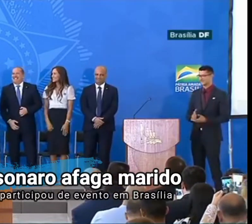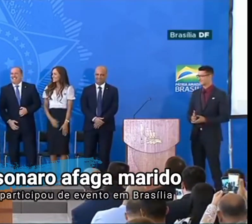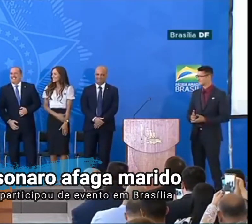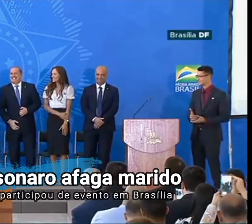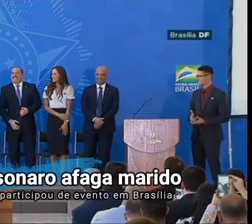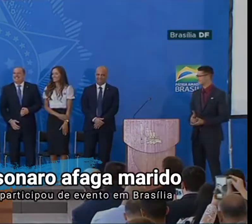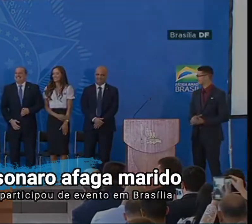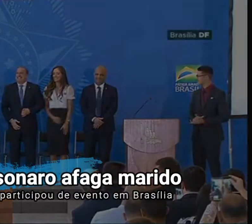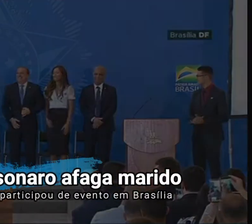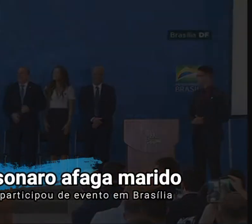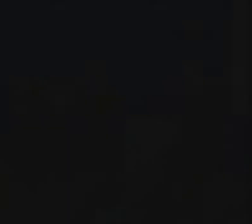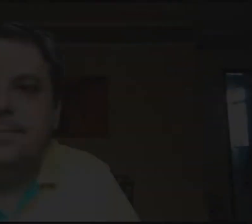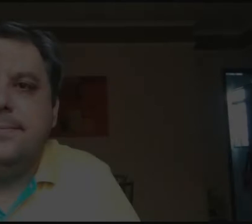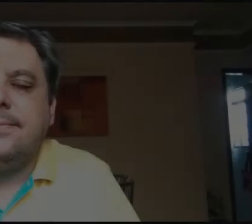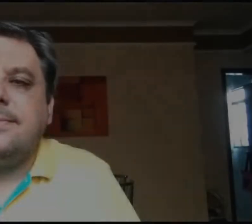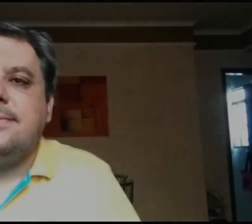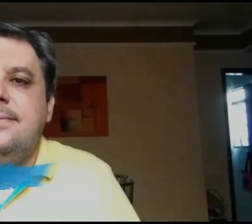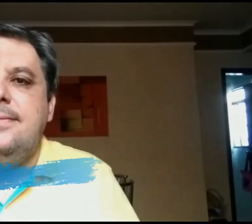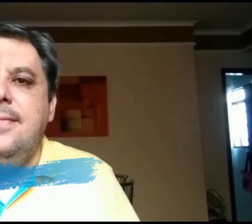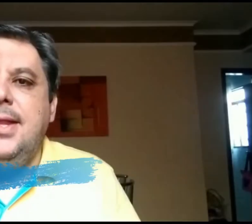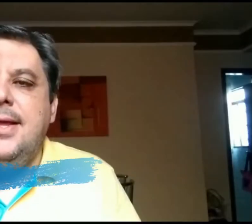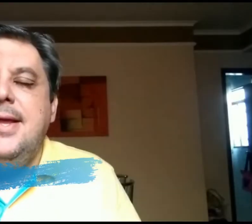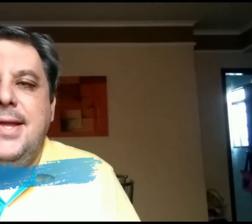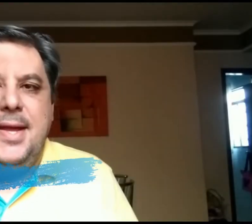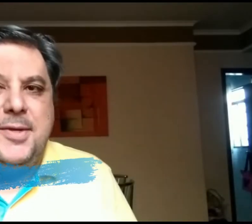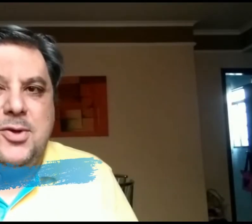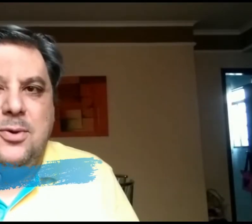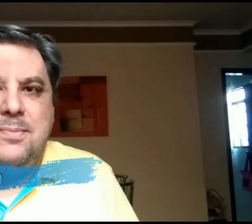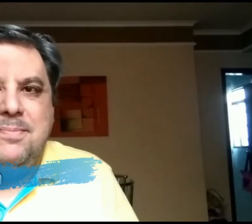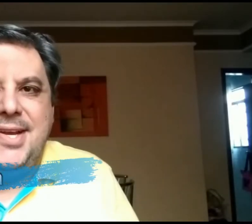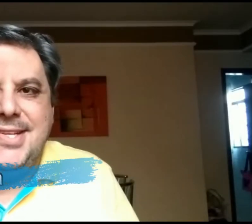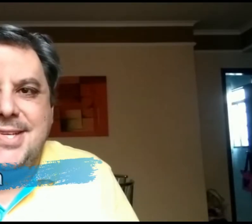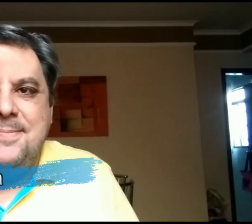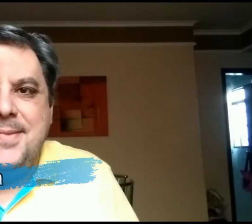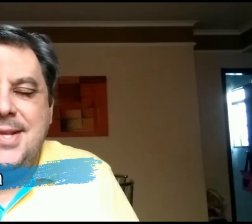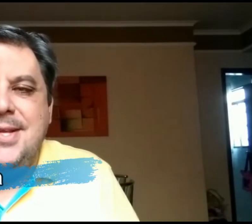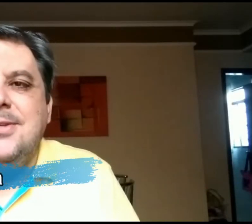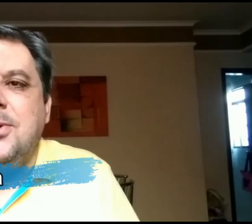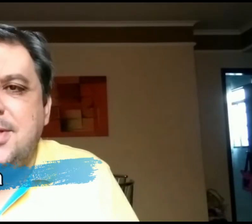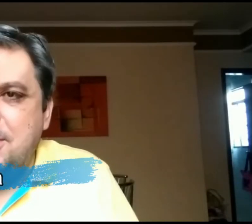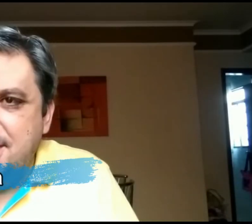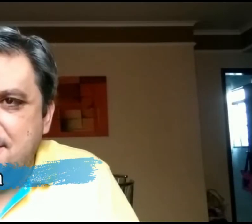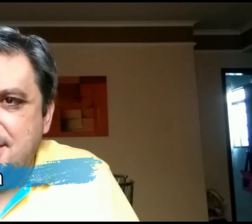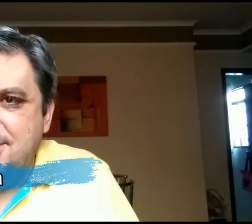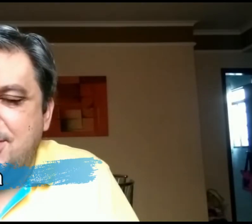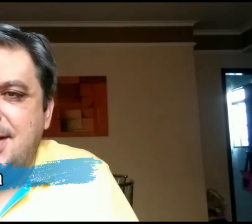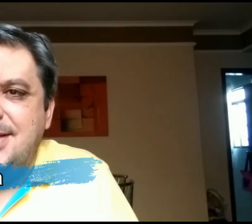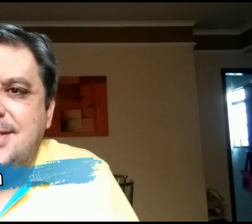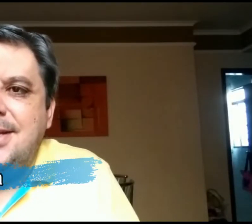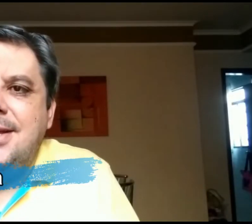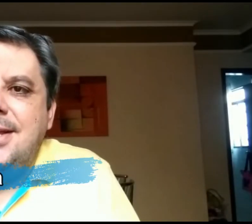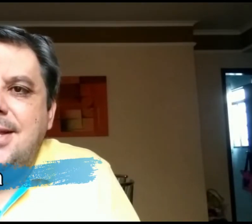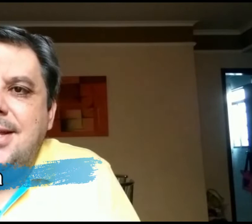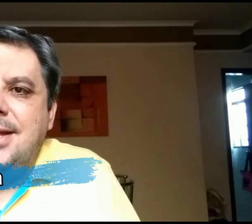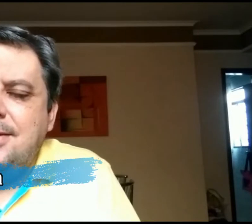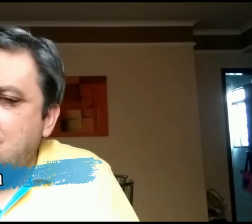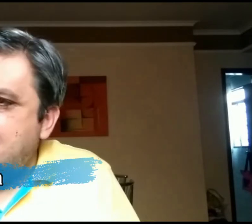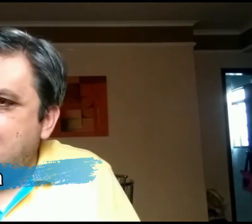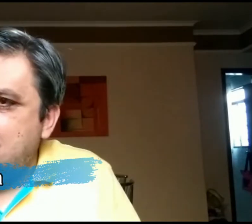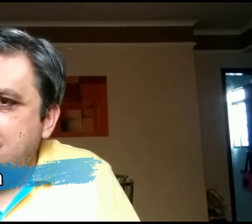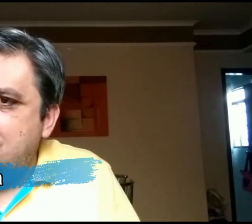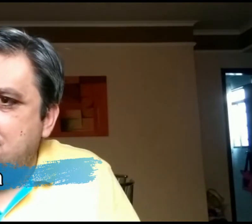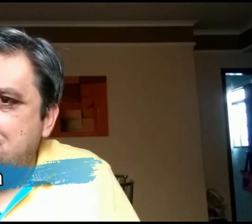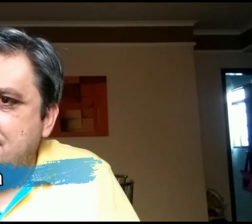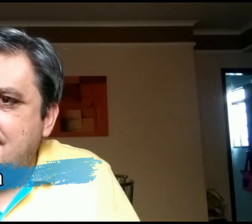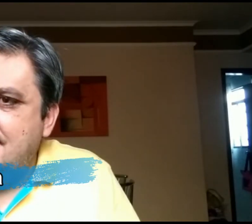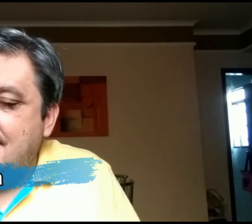E aí, pessoal, beleza? Sou Rodrigo Lima, jornalista.